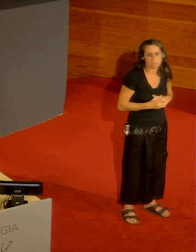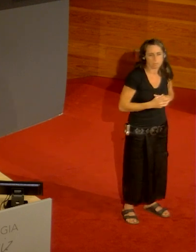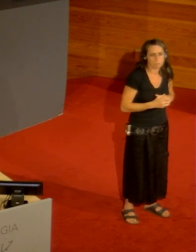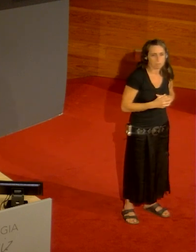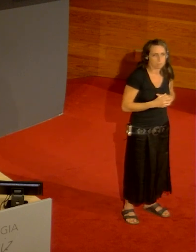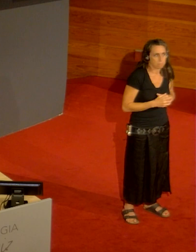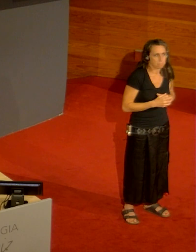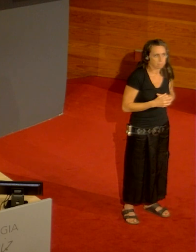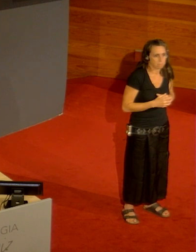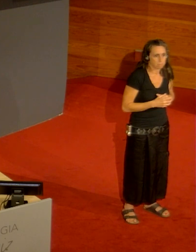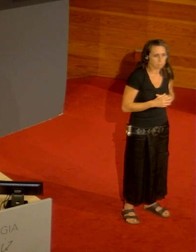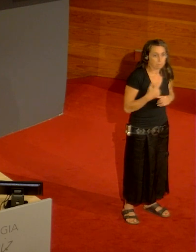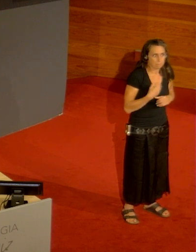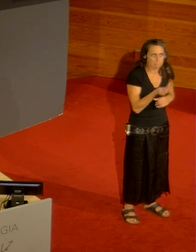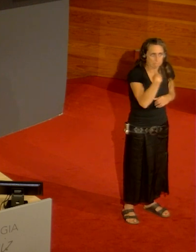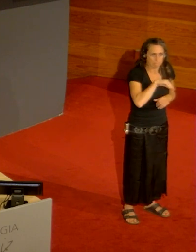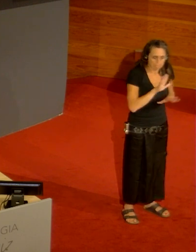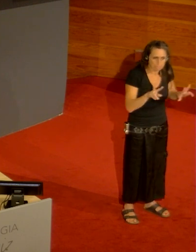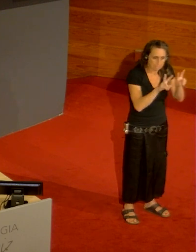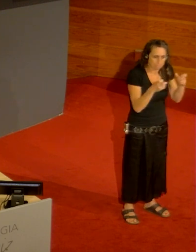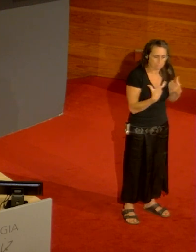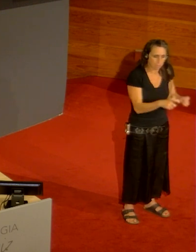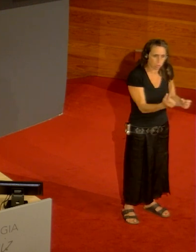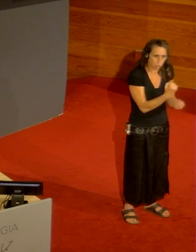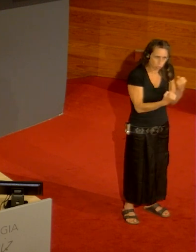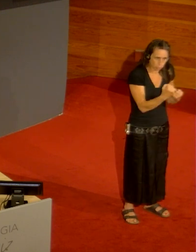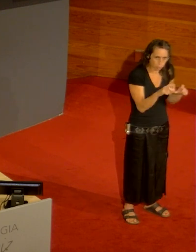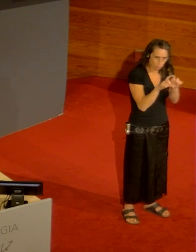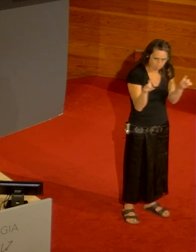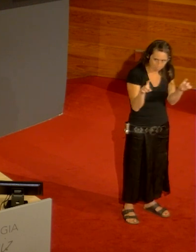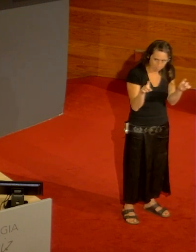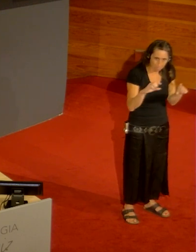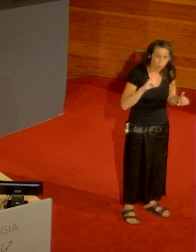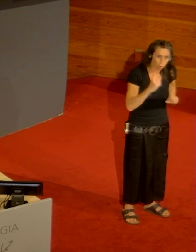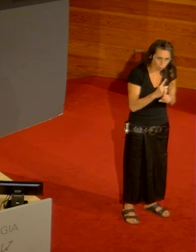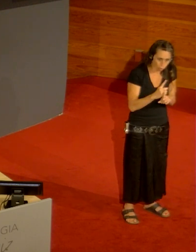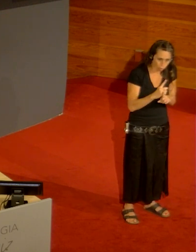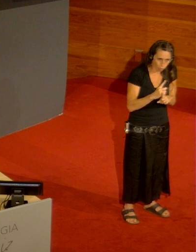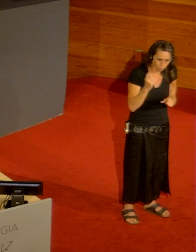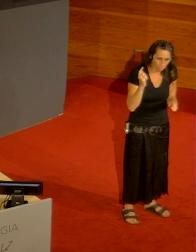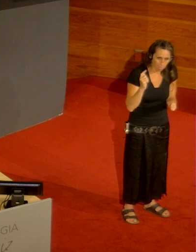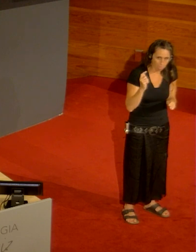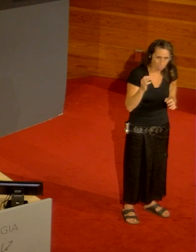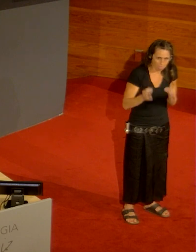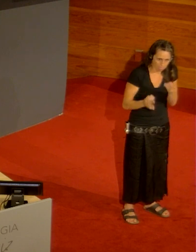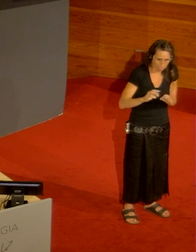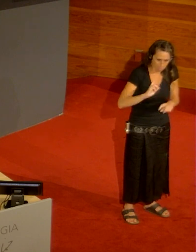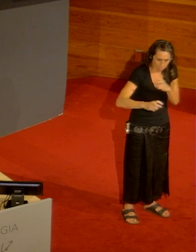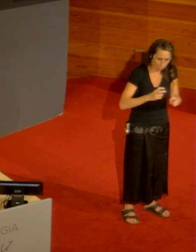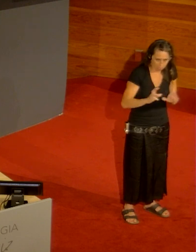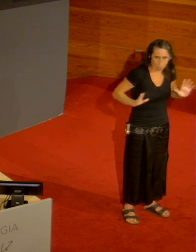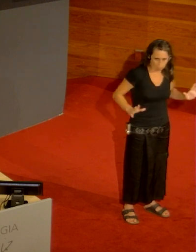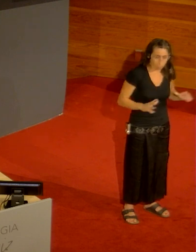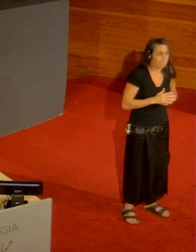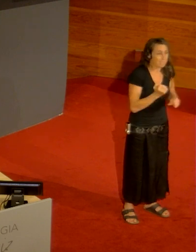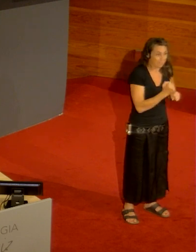se me olvidó mencionarlo el sector económico el sector empresarial está en contra de la reforma y ha salido a las calles los trabajadores de la